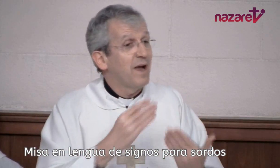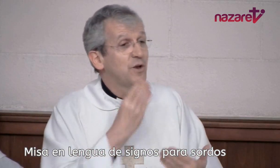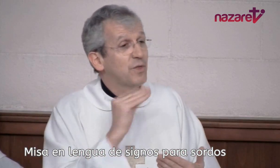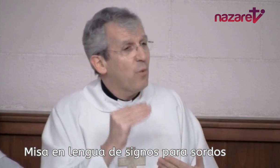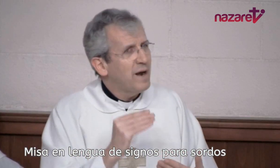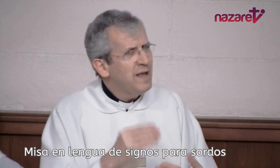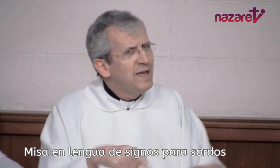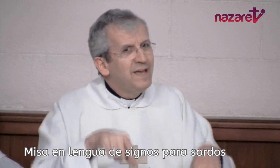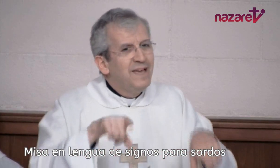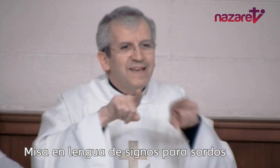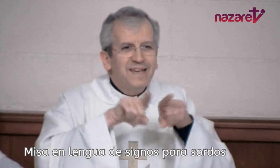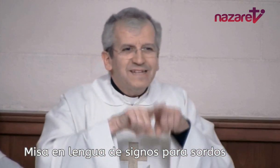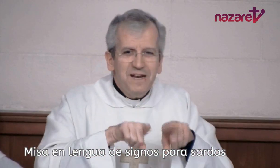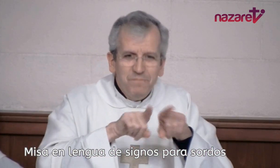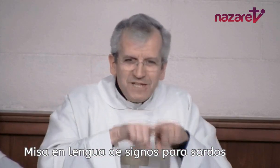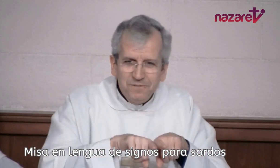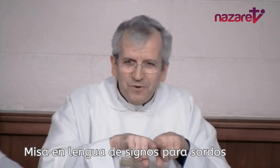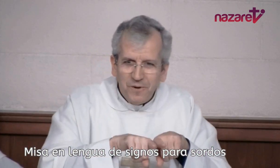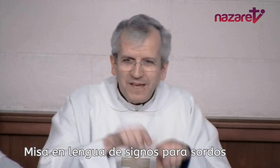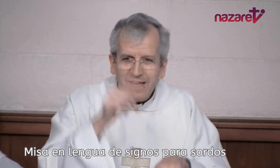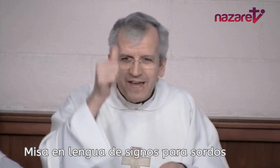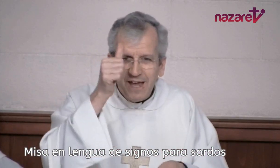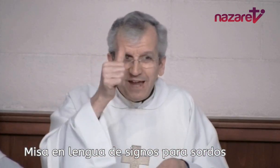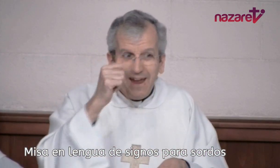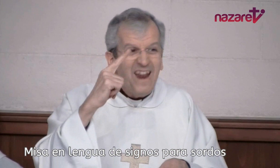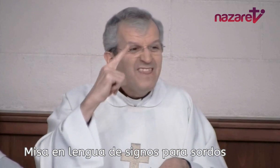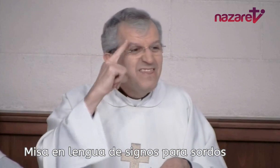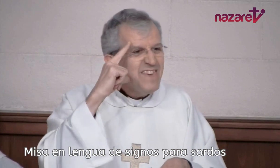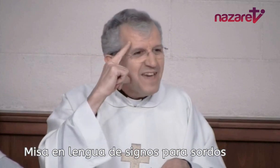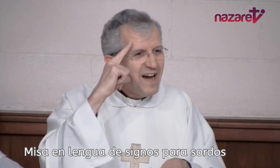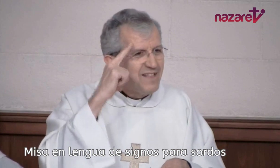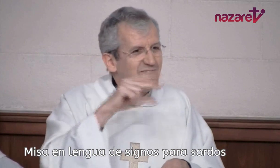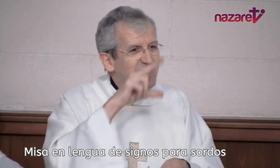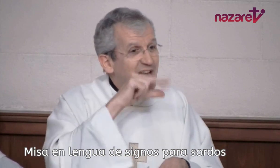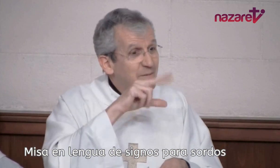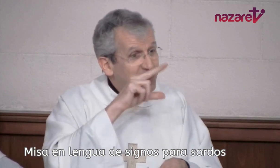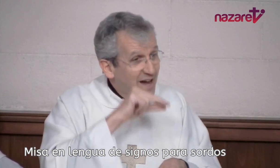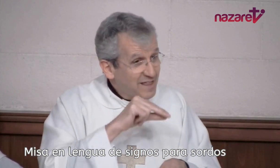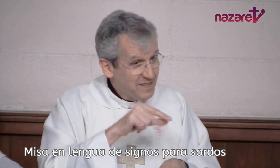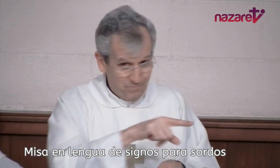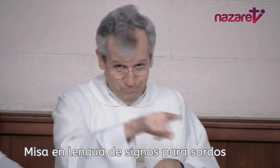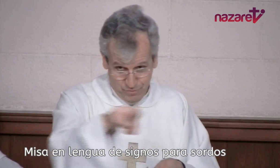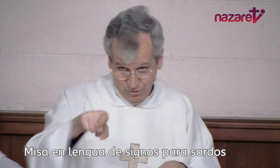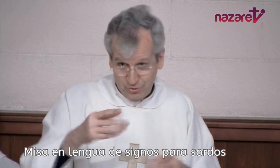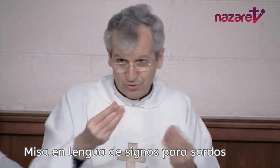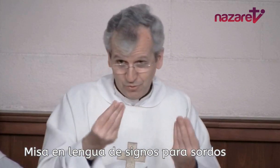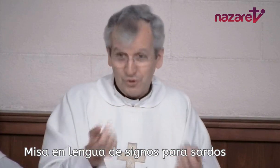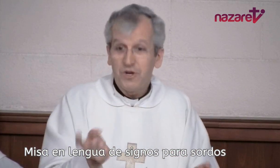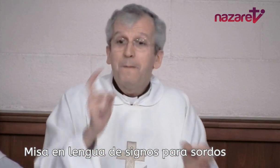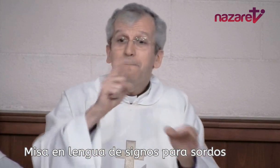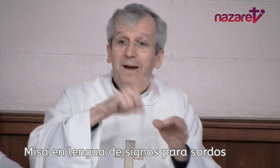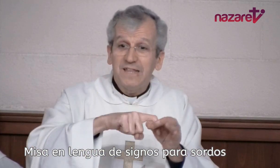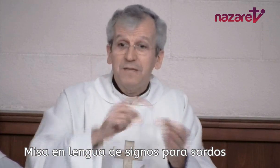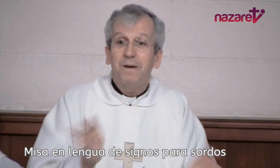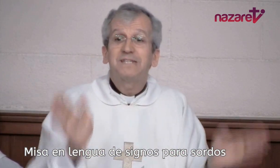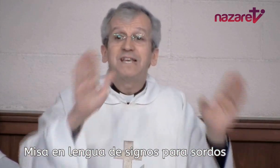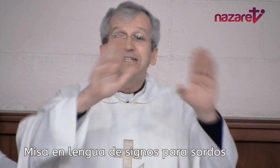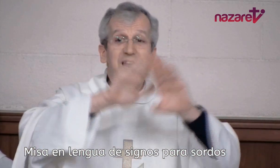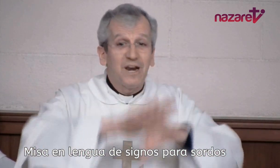Evangelio de Juan, que es el mismo que el día de Navidad, vosotros muchos participasteis la